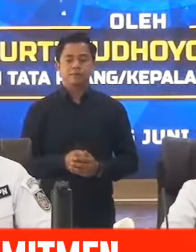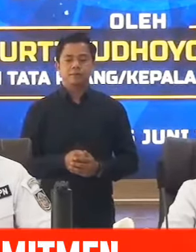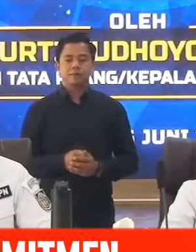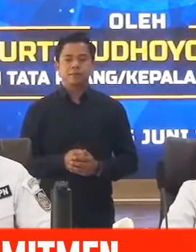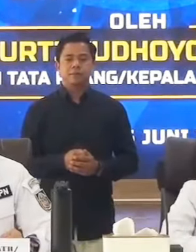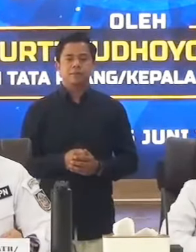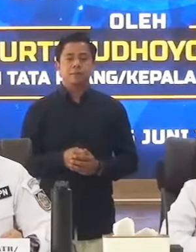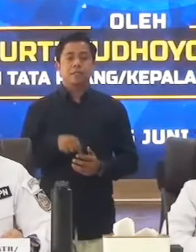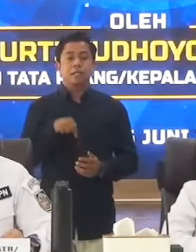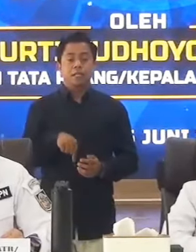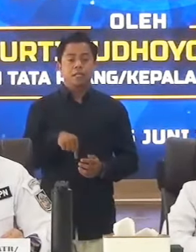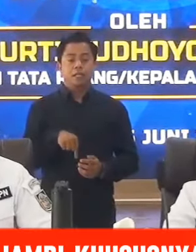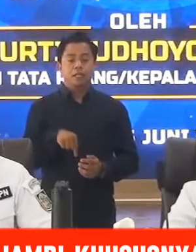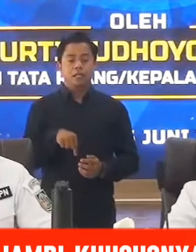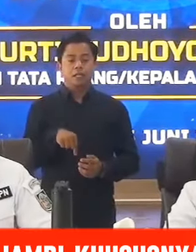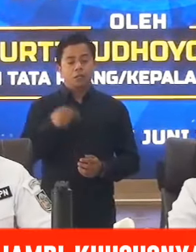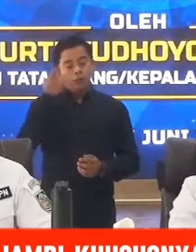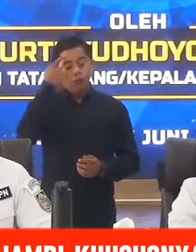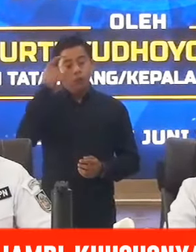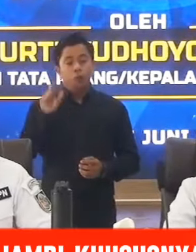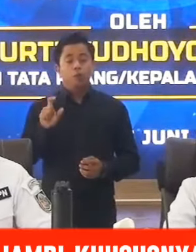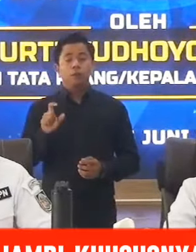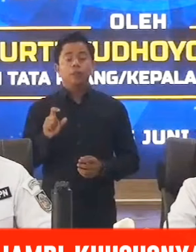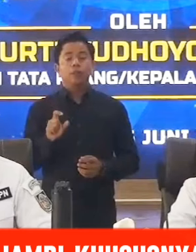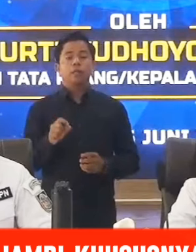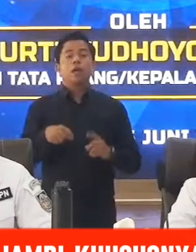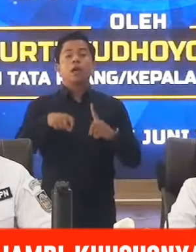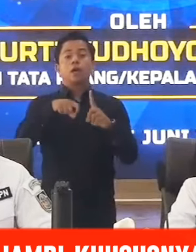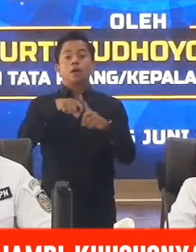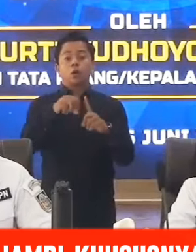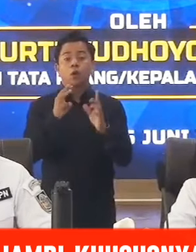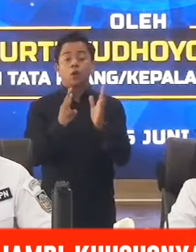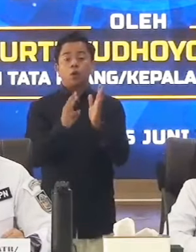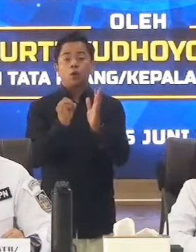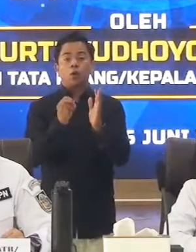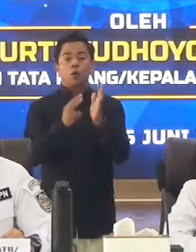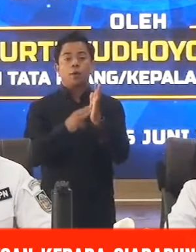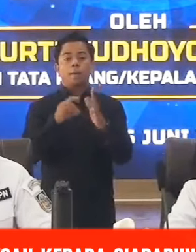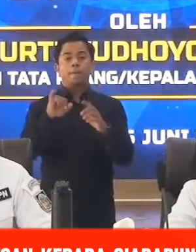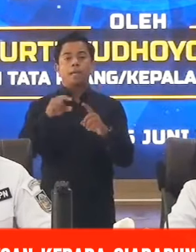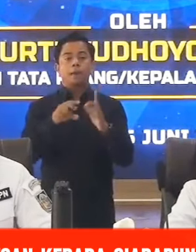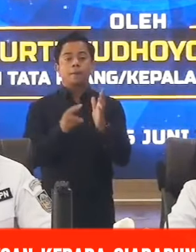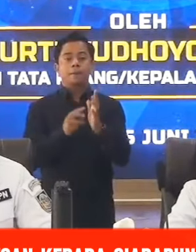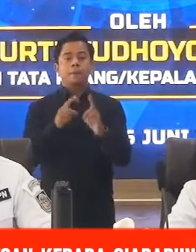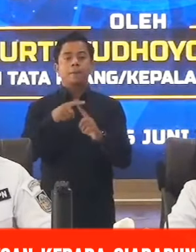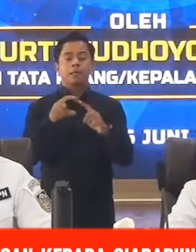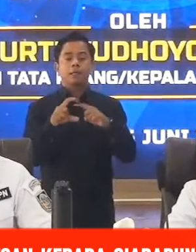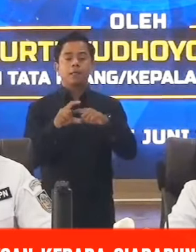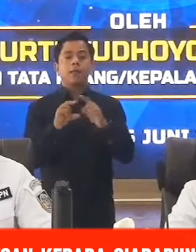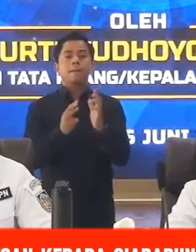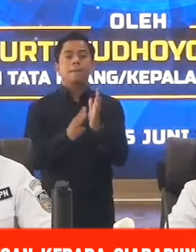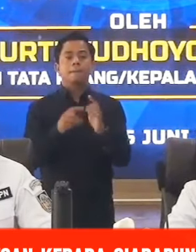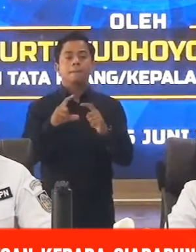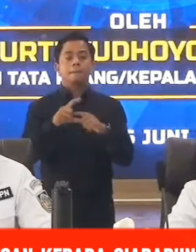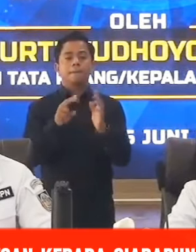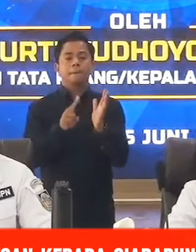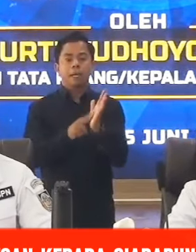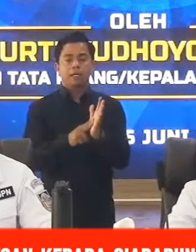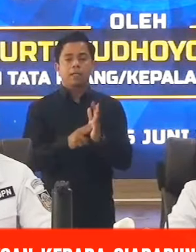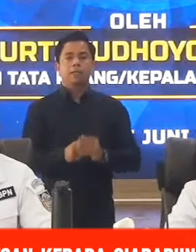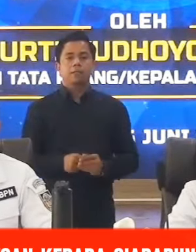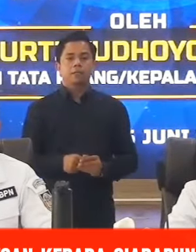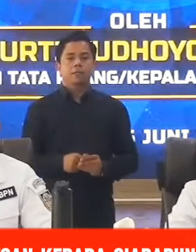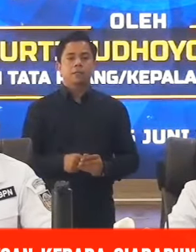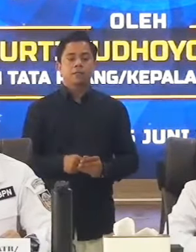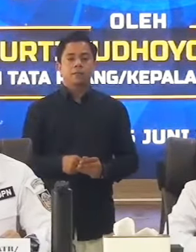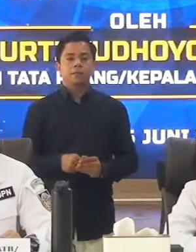menunjukkan komitmen kita semua di sini, di Provinsi Jambi khususnya, benar-benar serius. Dan kita ingin menyampaikan